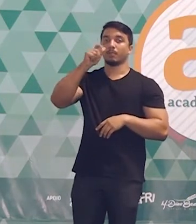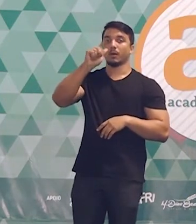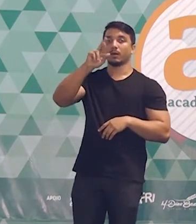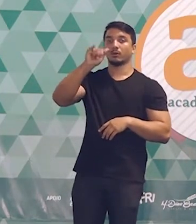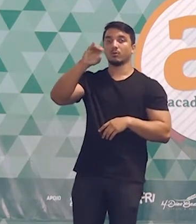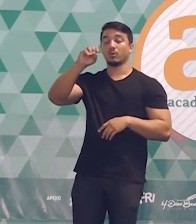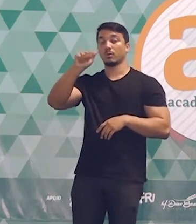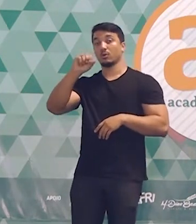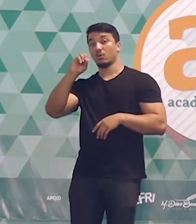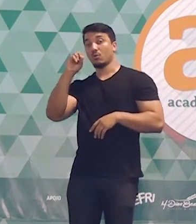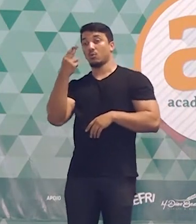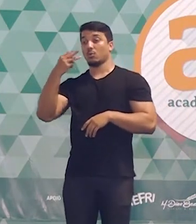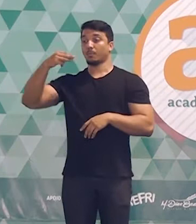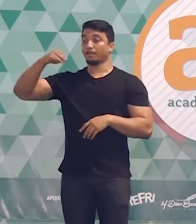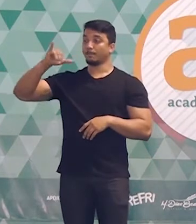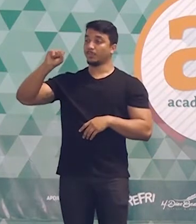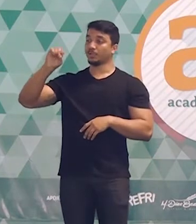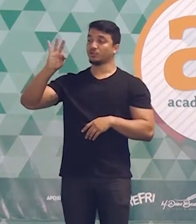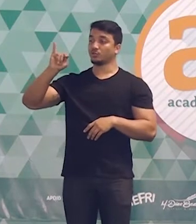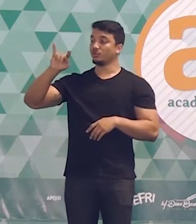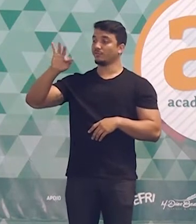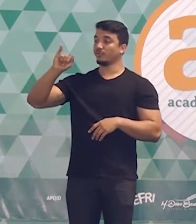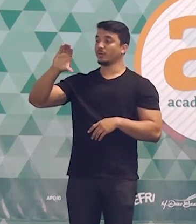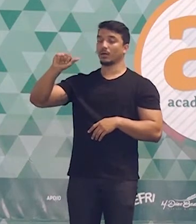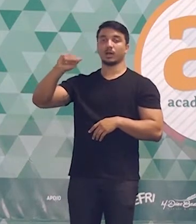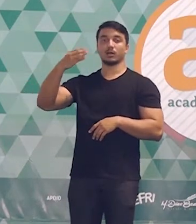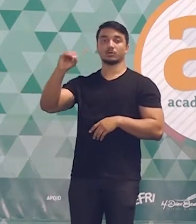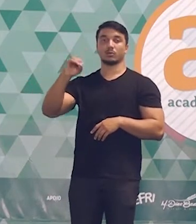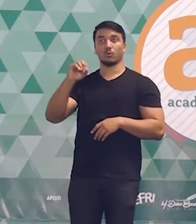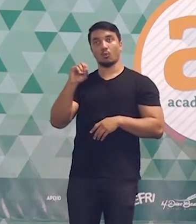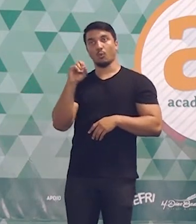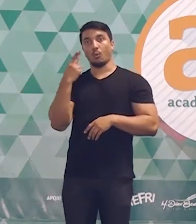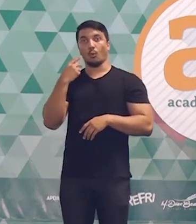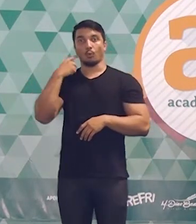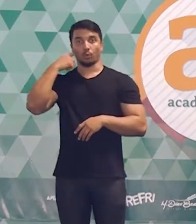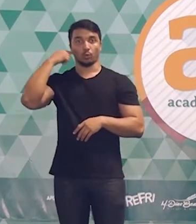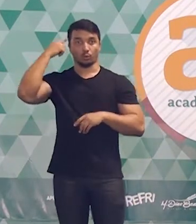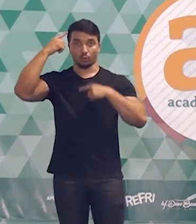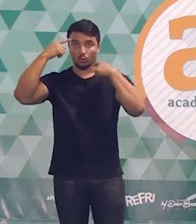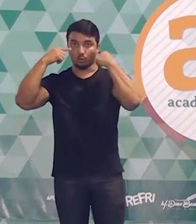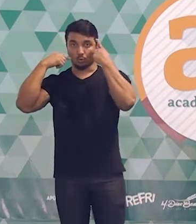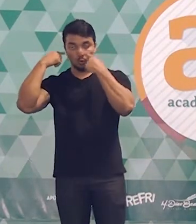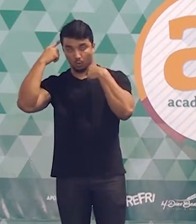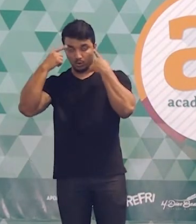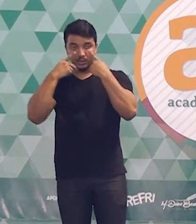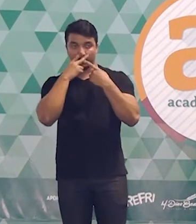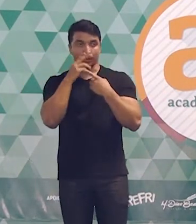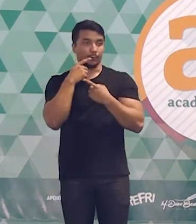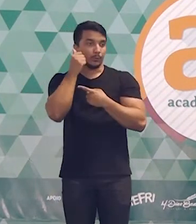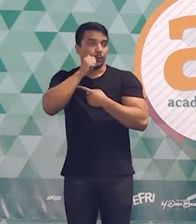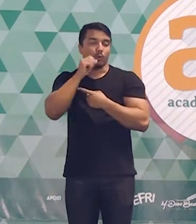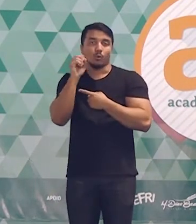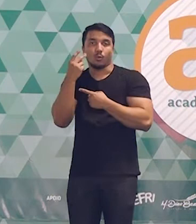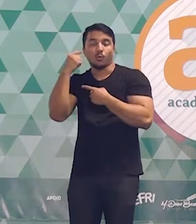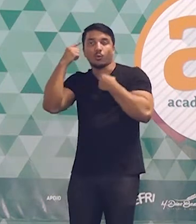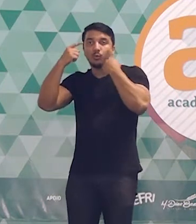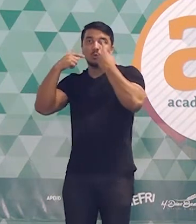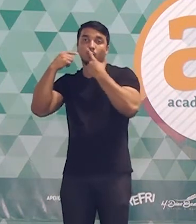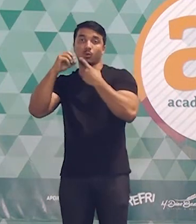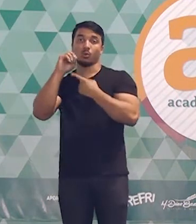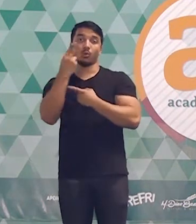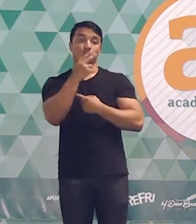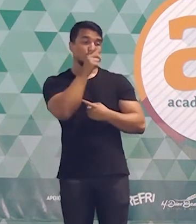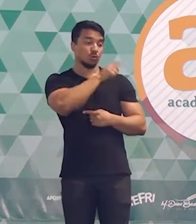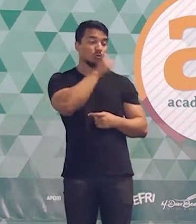ou Mistificação. Ou seja, ou ela é doida, paranoia para estar fazendo isso, ou então